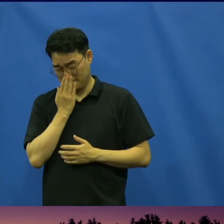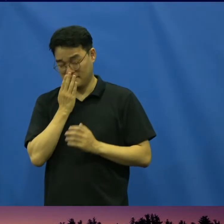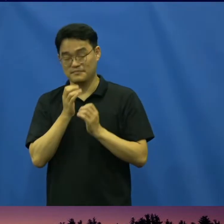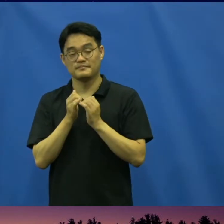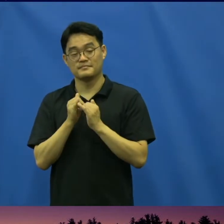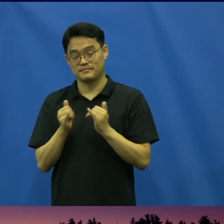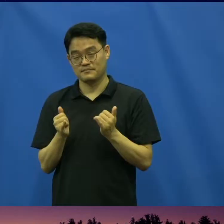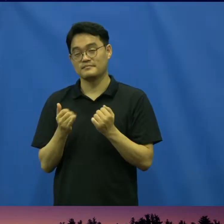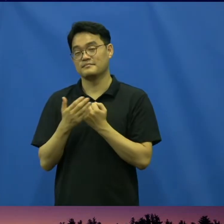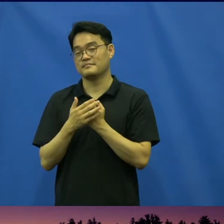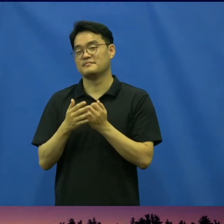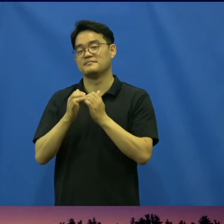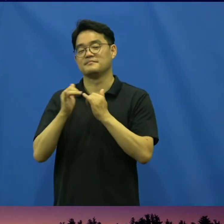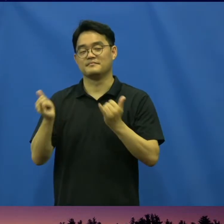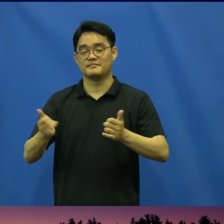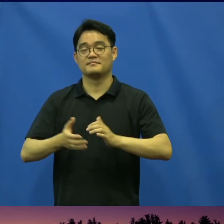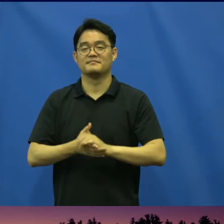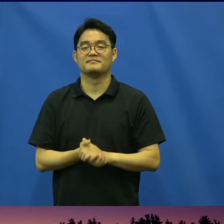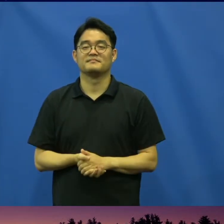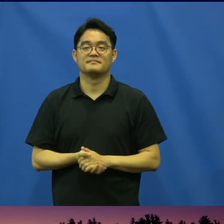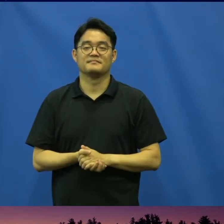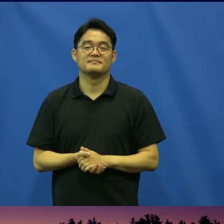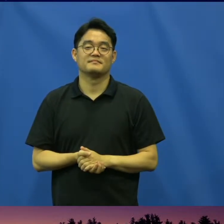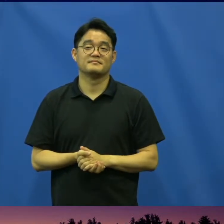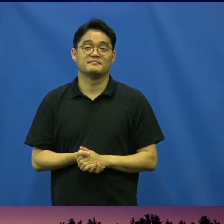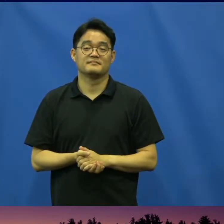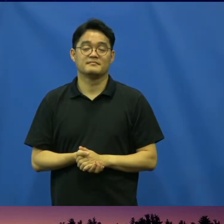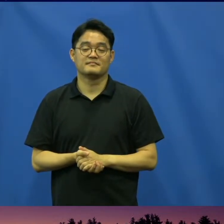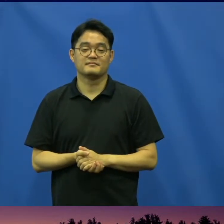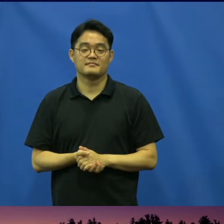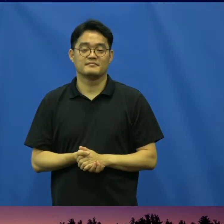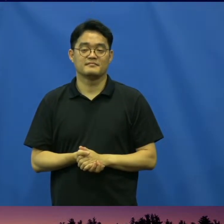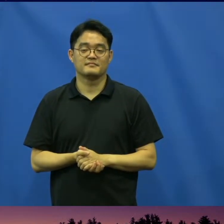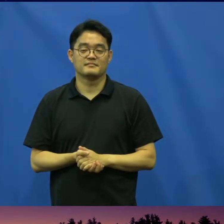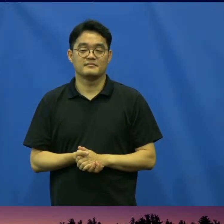조금만 들어오면 겸손이 안 돼요. 나 알고 있거든. 이렇게 되거든.